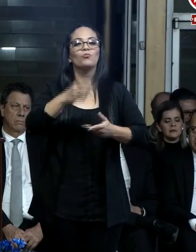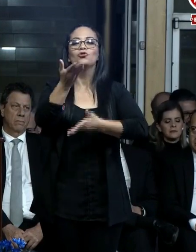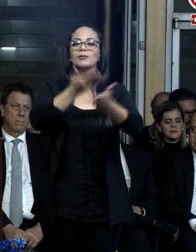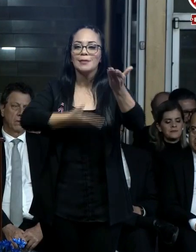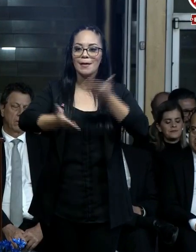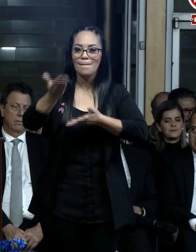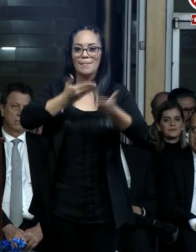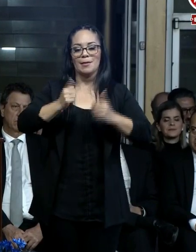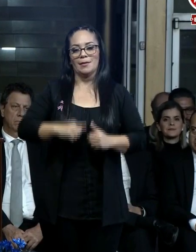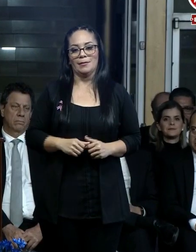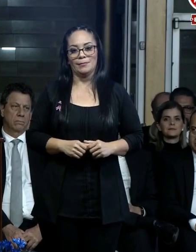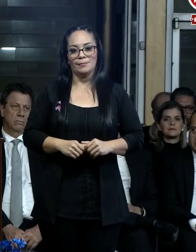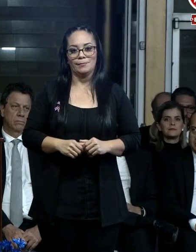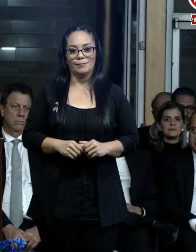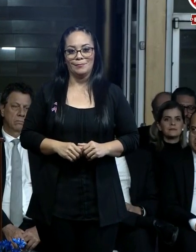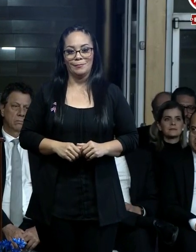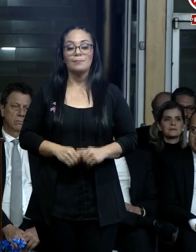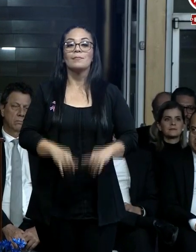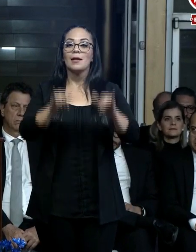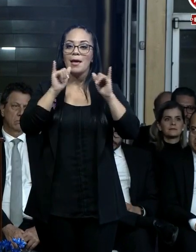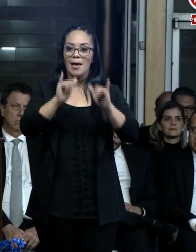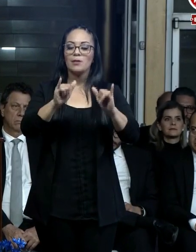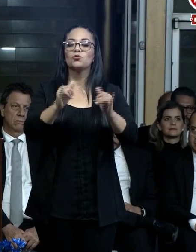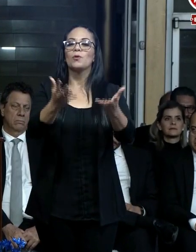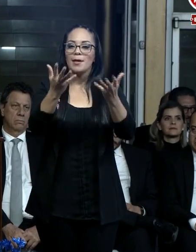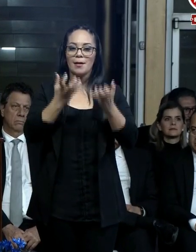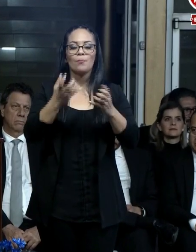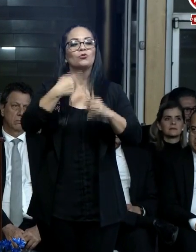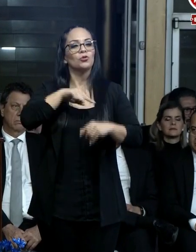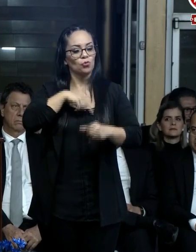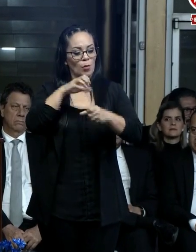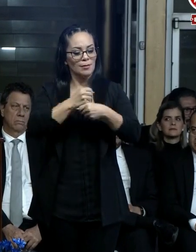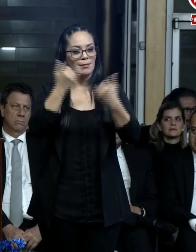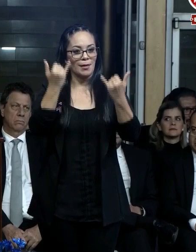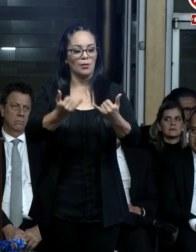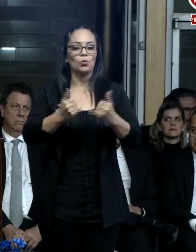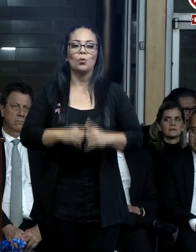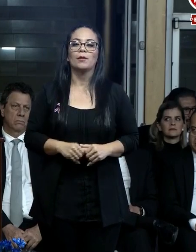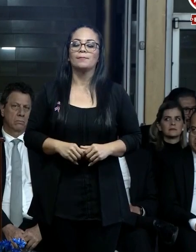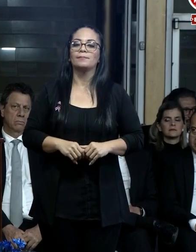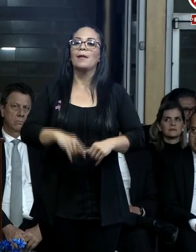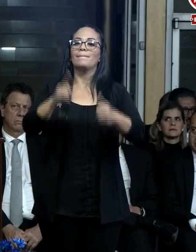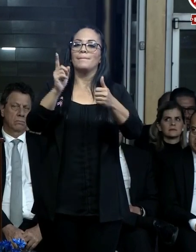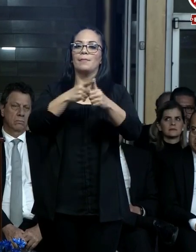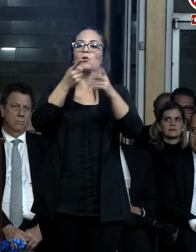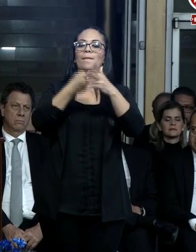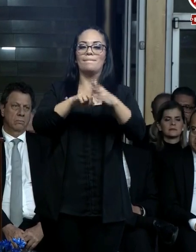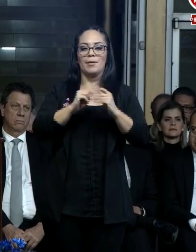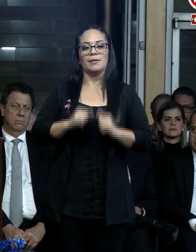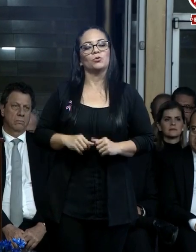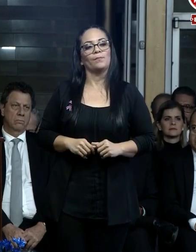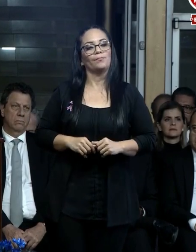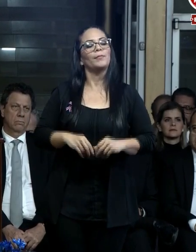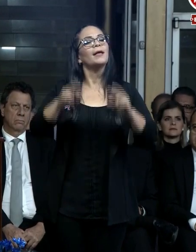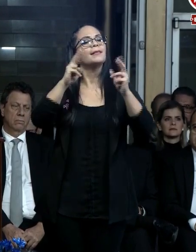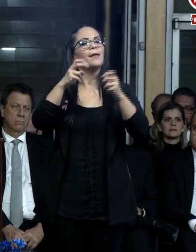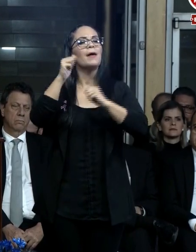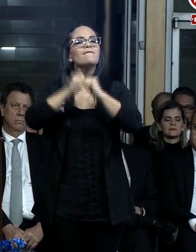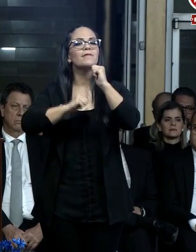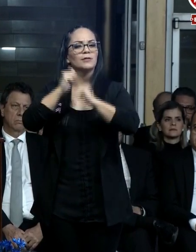servir. Y eso es lo que queremos y estamos haciendo. Empiezo con obras de